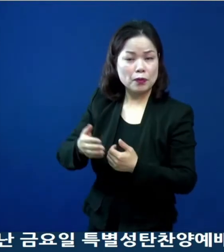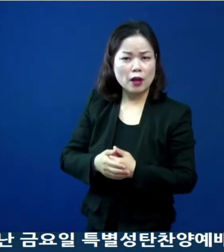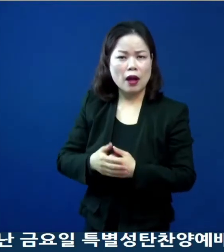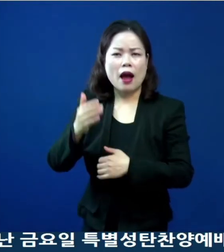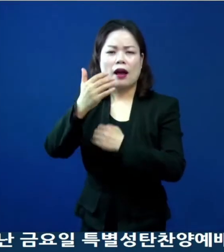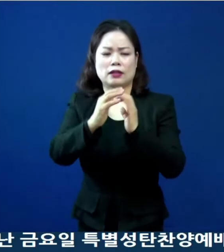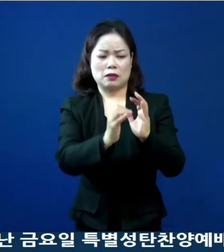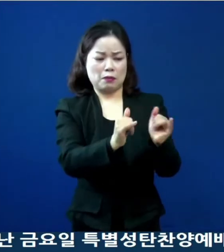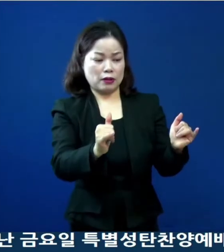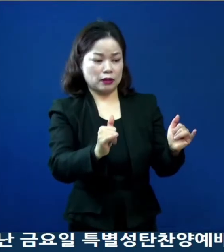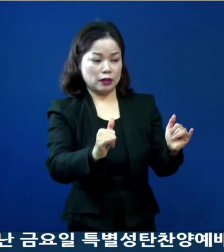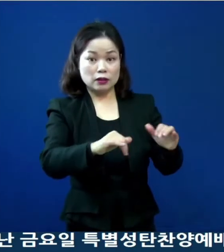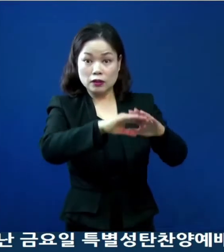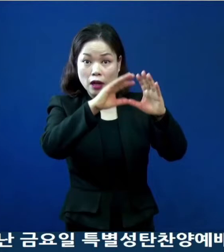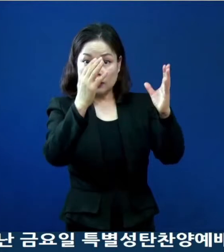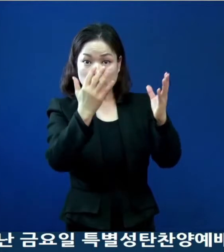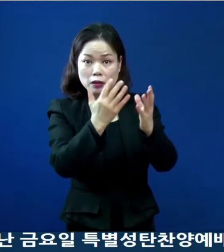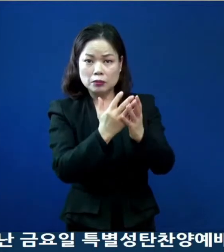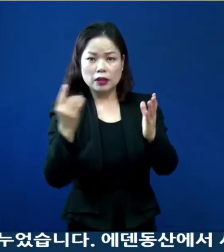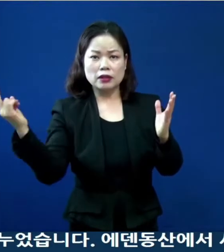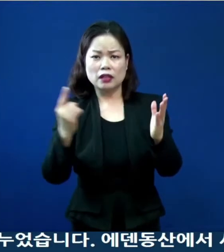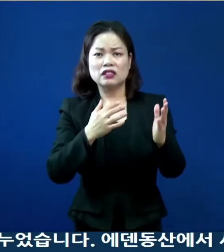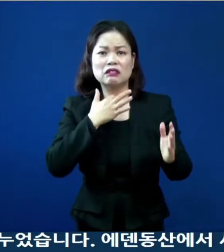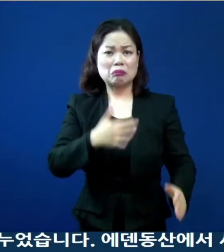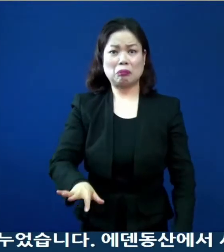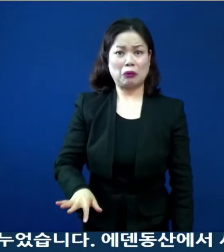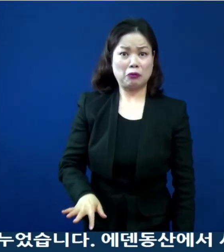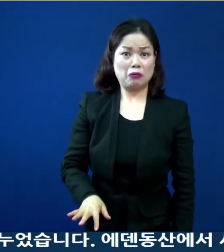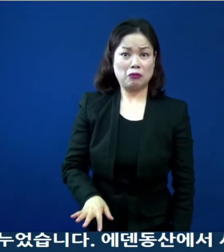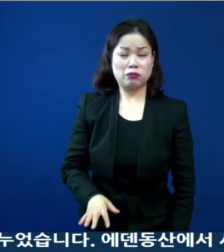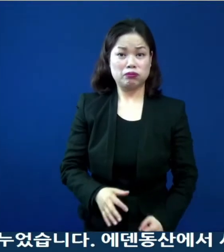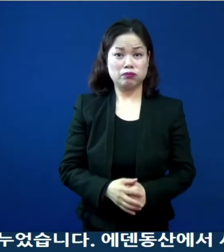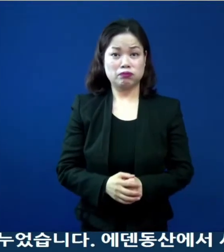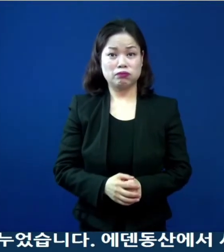하나님의 백성 이스라엘 전체에게 하나님이 나타나신 적이 없었습니다.